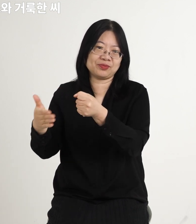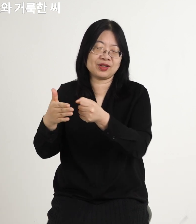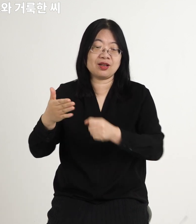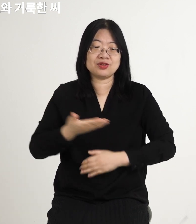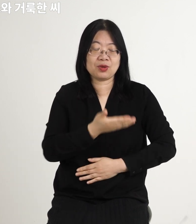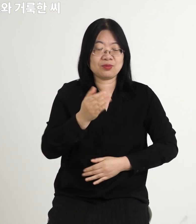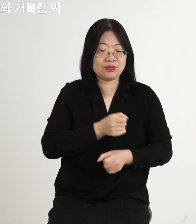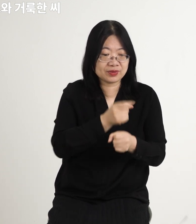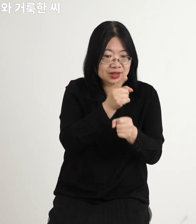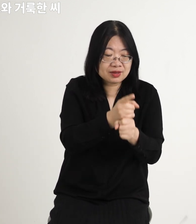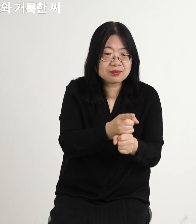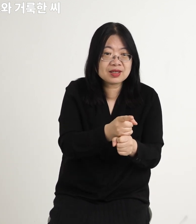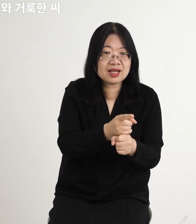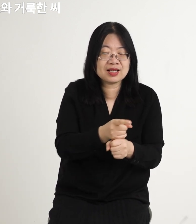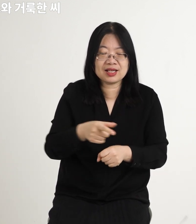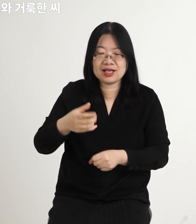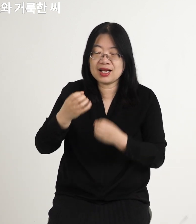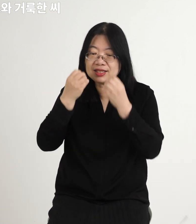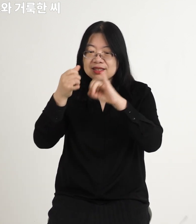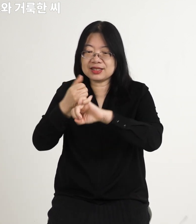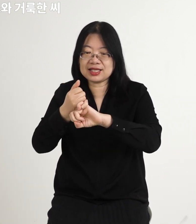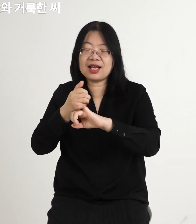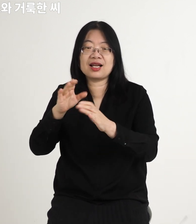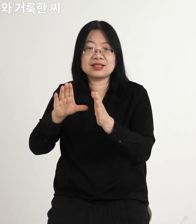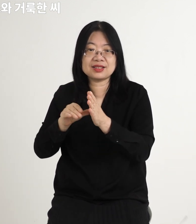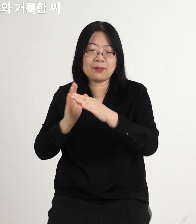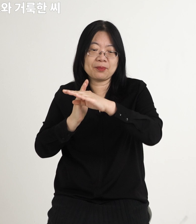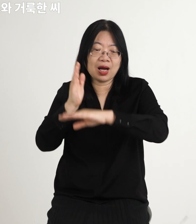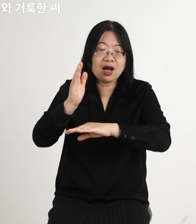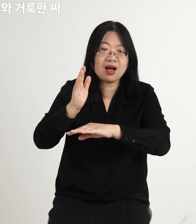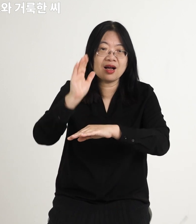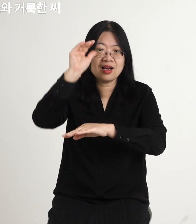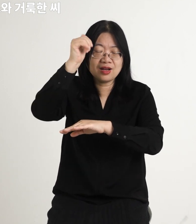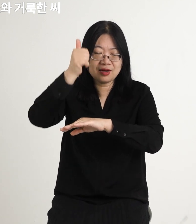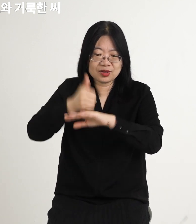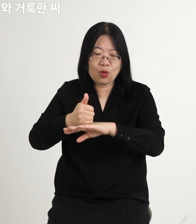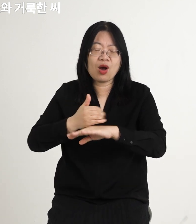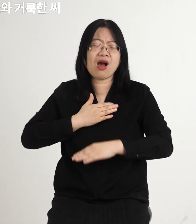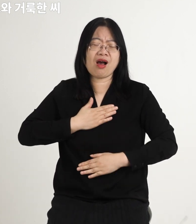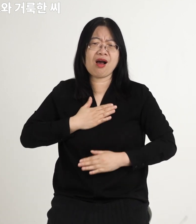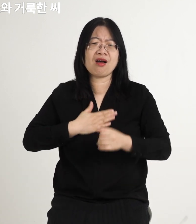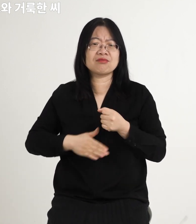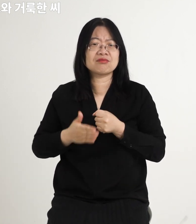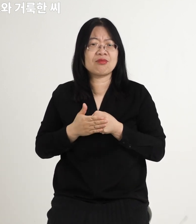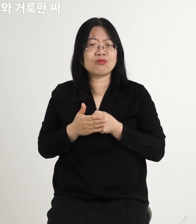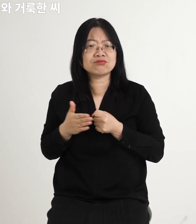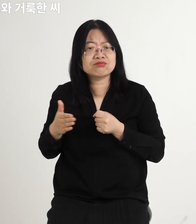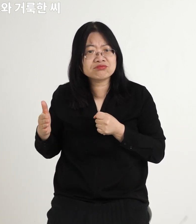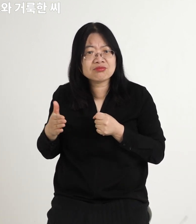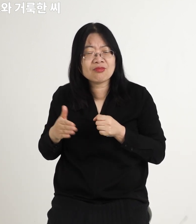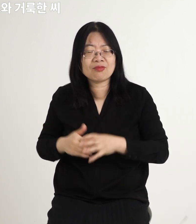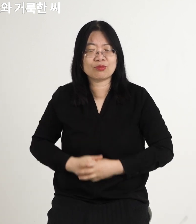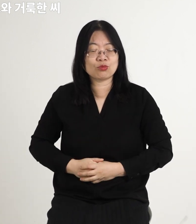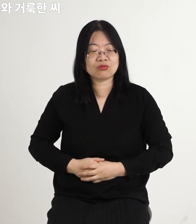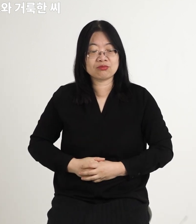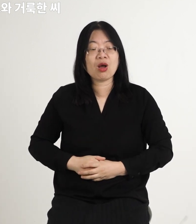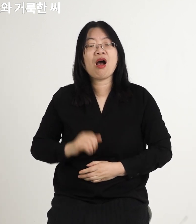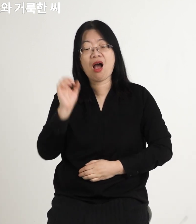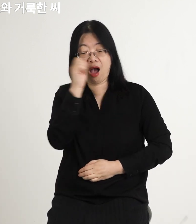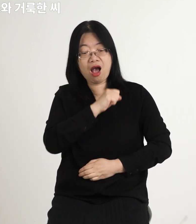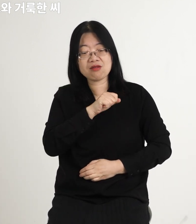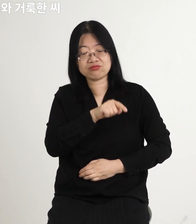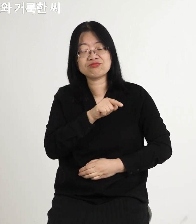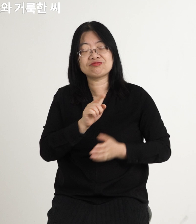여러분들은 이미 지금 신약의 시대를 넘어서 결론을 알고 있으니까 이분은 예수 그리스도를